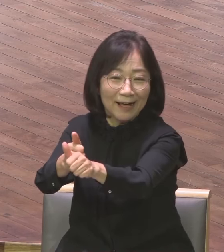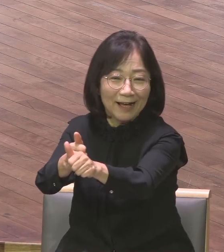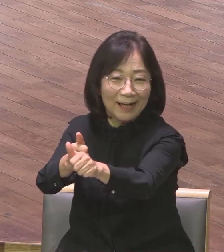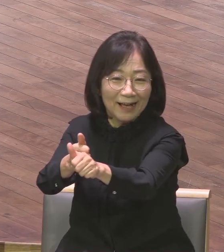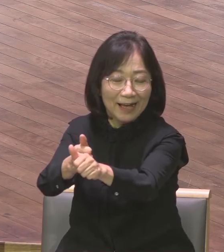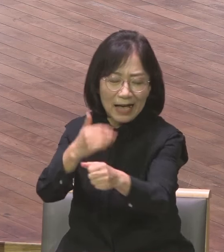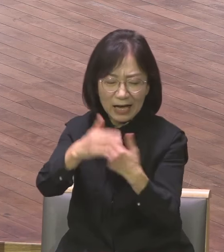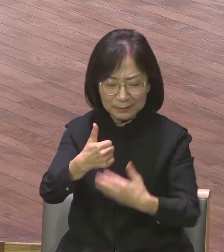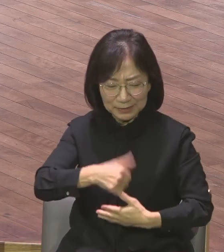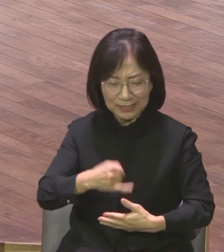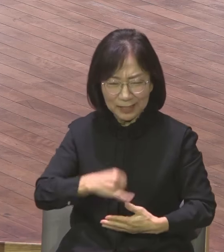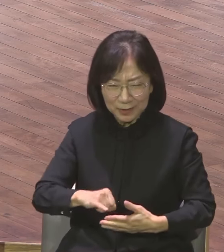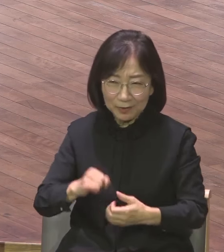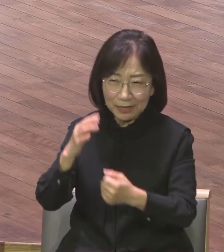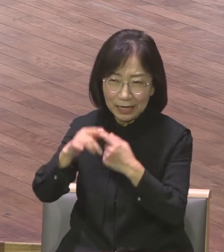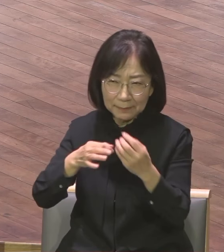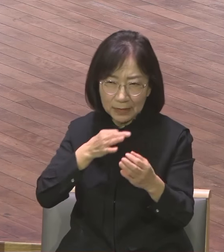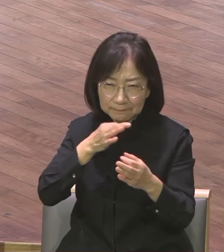이거